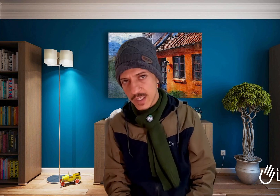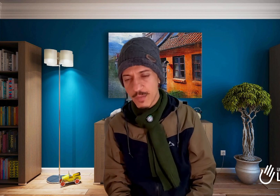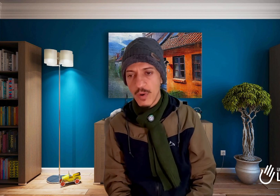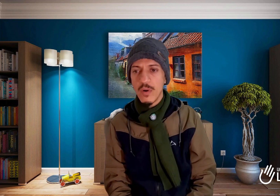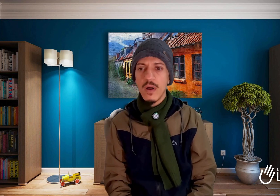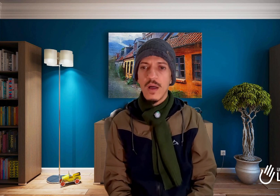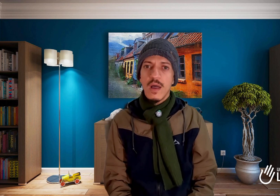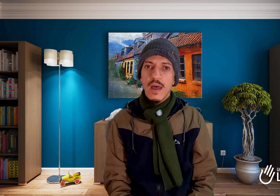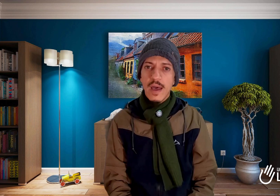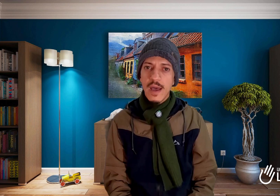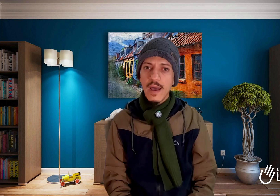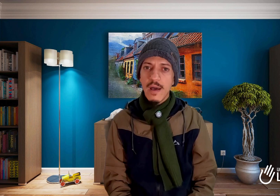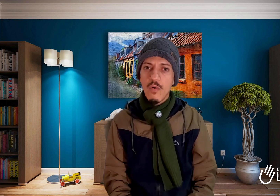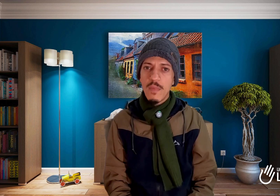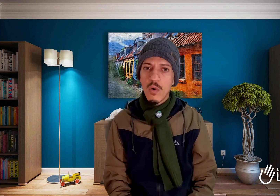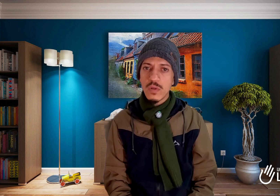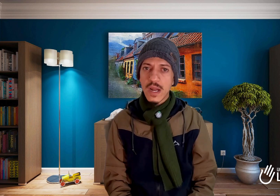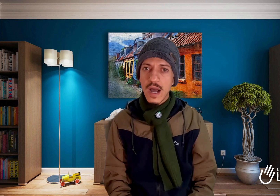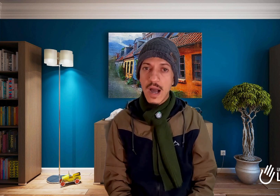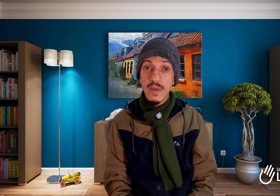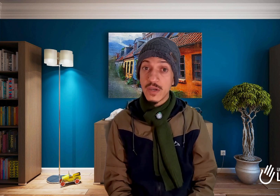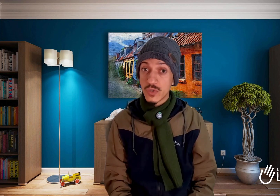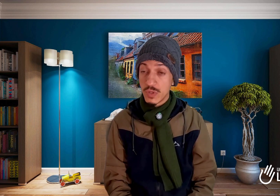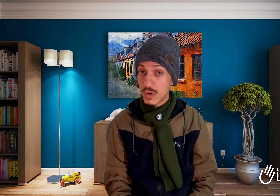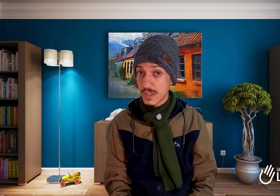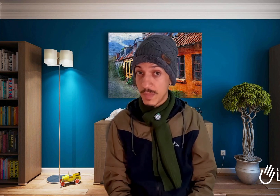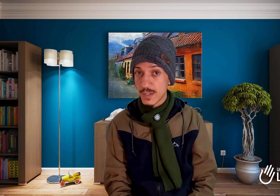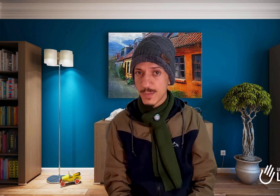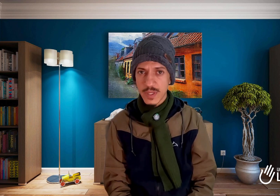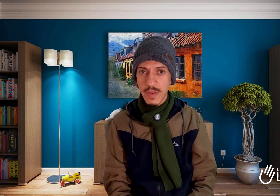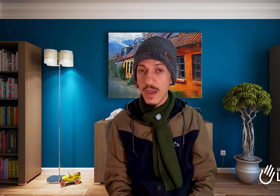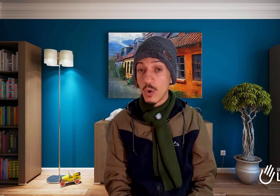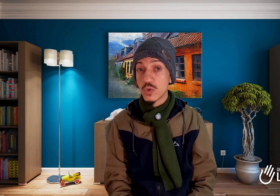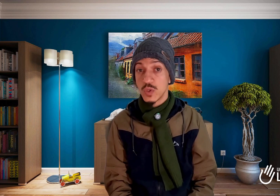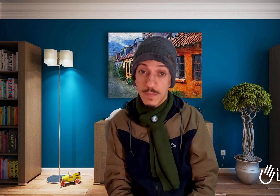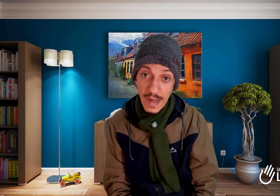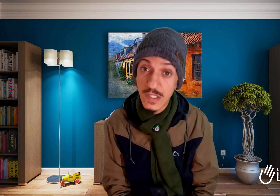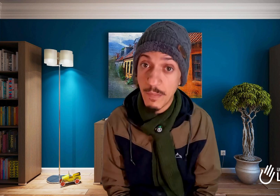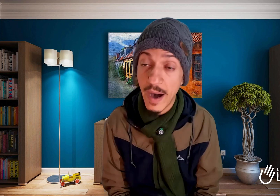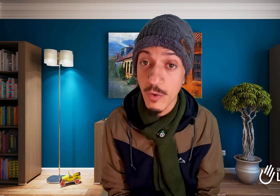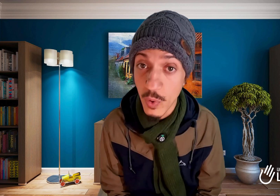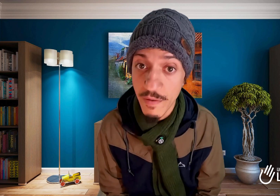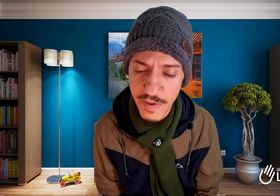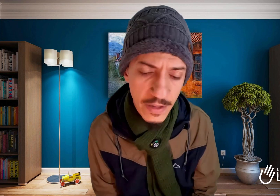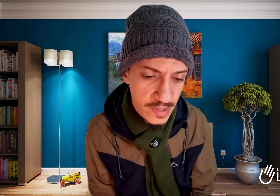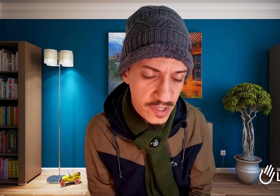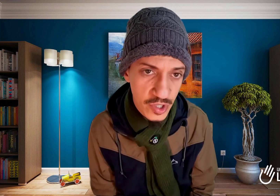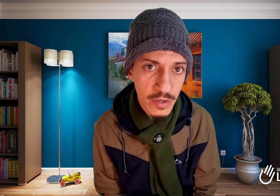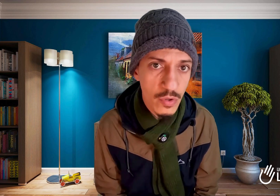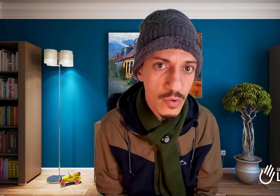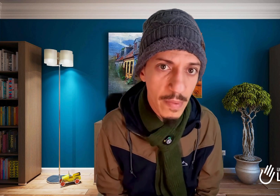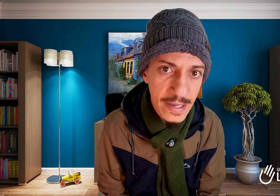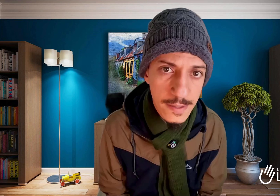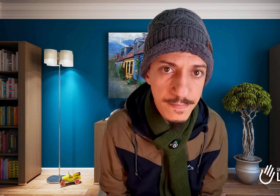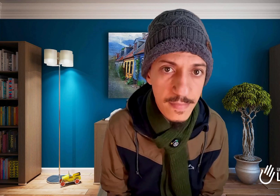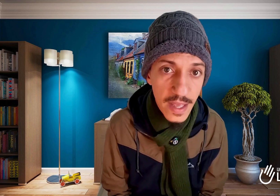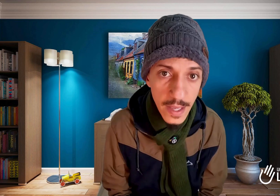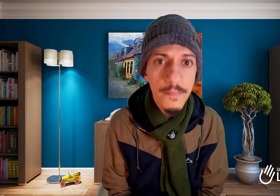participou, uma outra amiga surda nossa participou também, outros surdos participaram do evento, assistindo e tudo mais, e